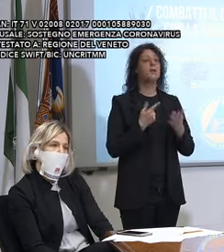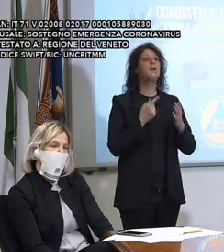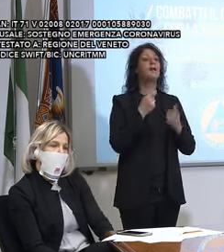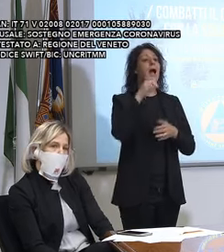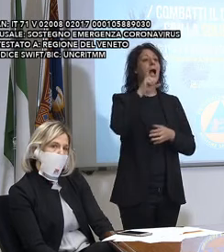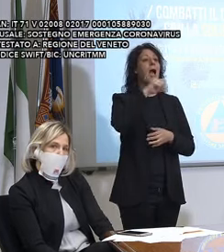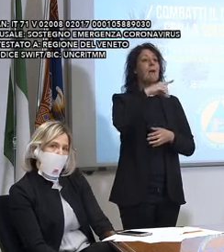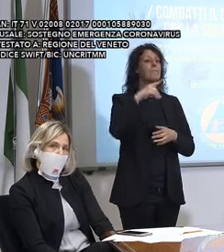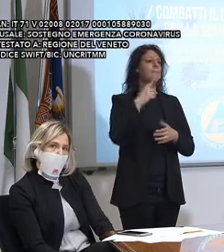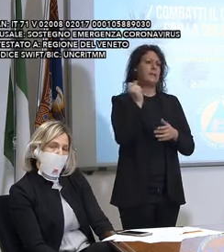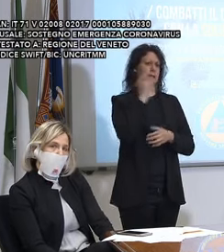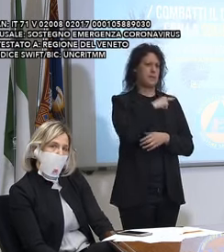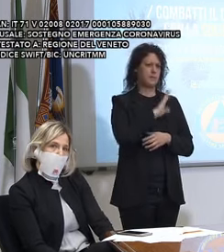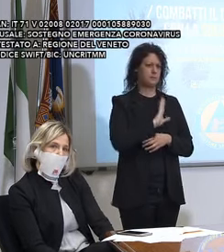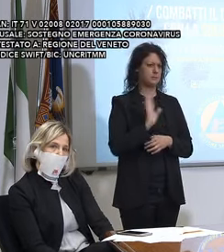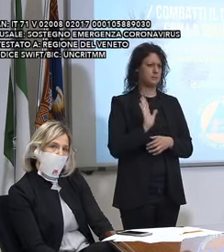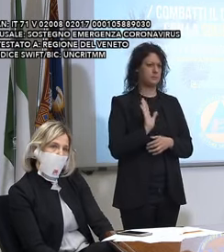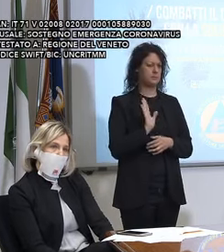è a costo zero,